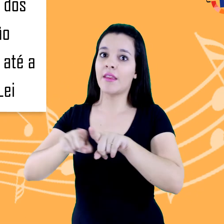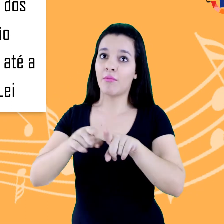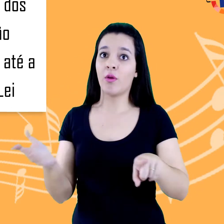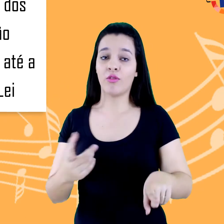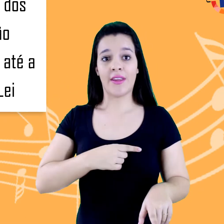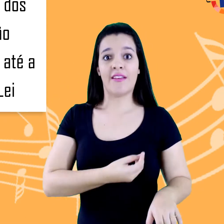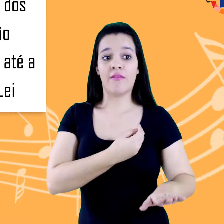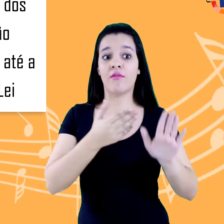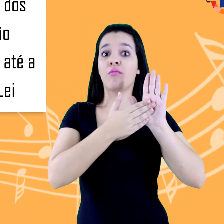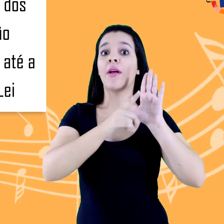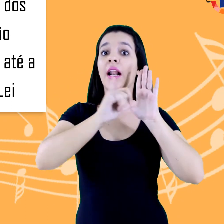lei.